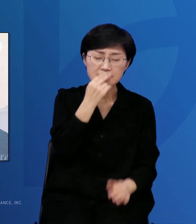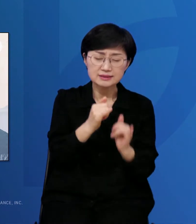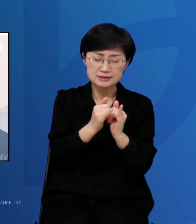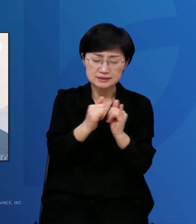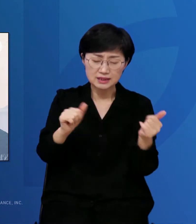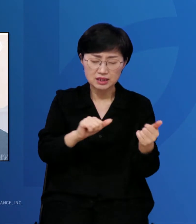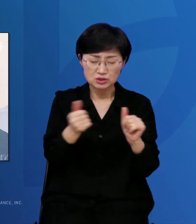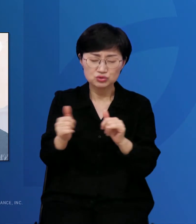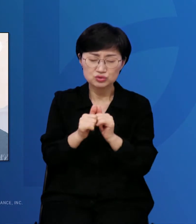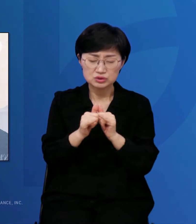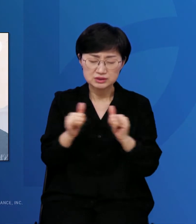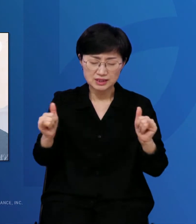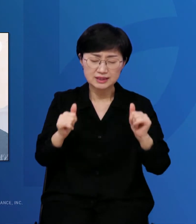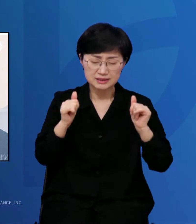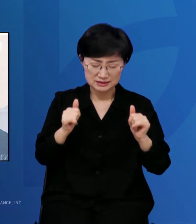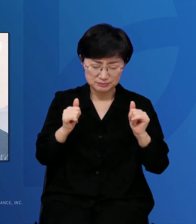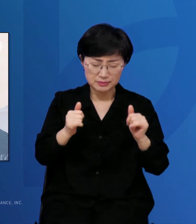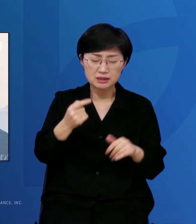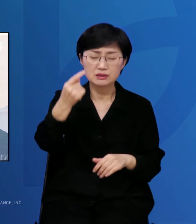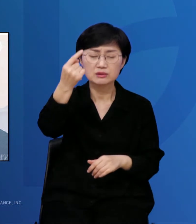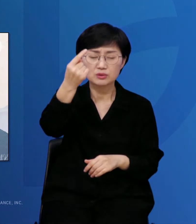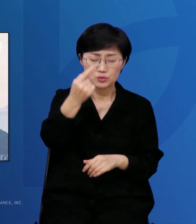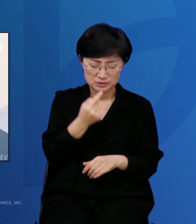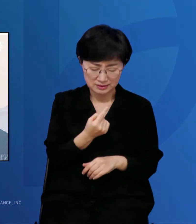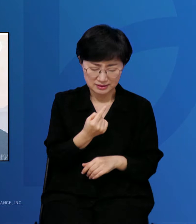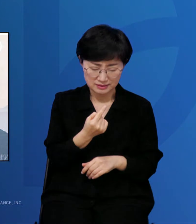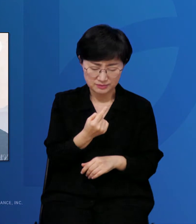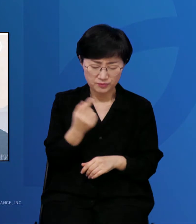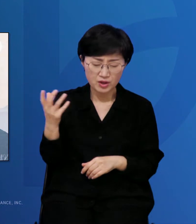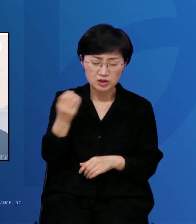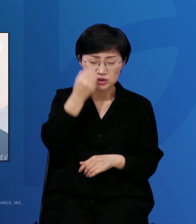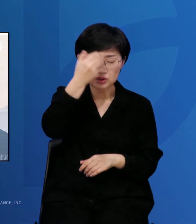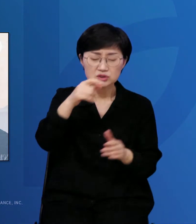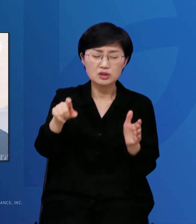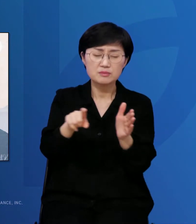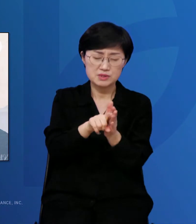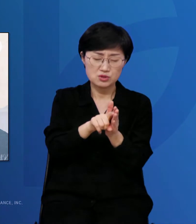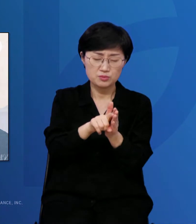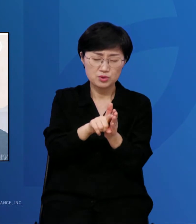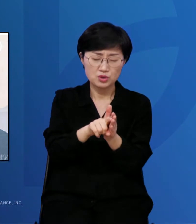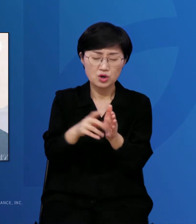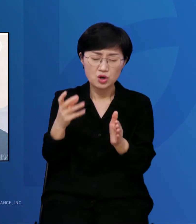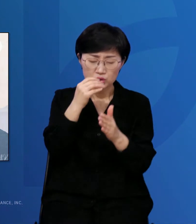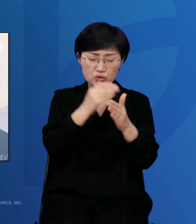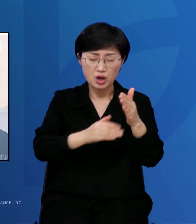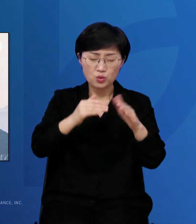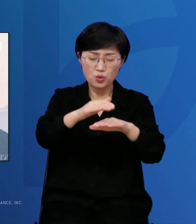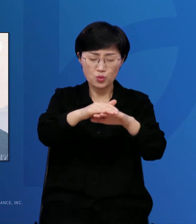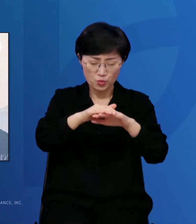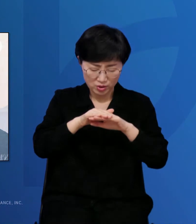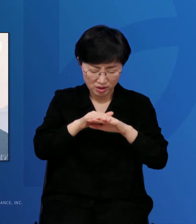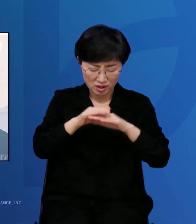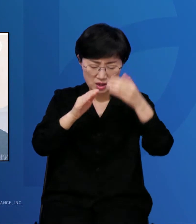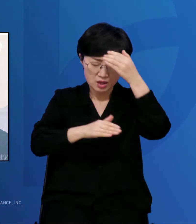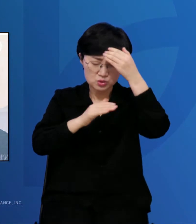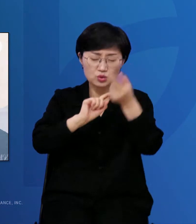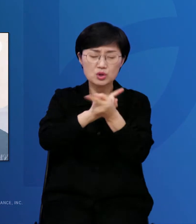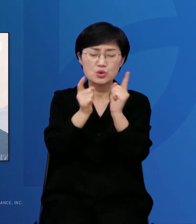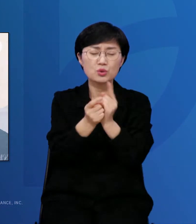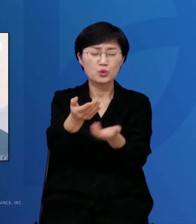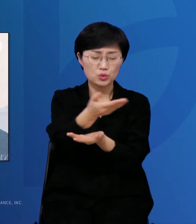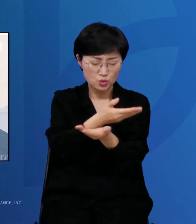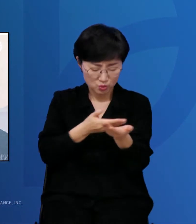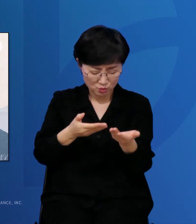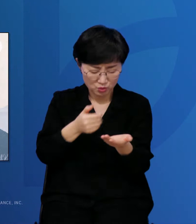저리로서 산자와 죽은 자를 심판하러 오시리라. 성령을 믿사오며 거룩한 공회와 성도가 서로